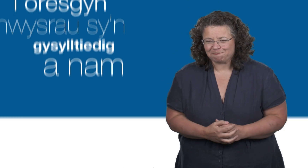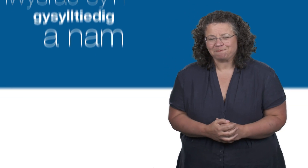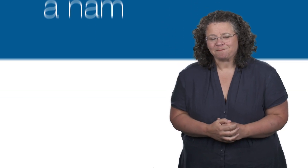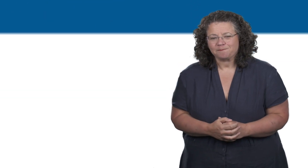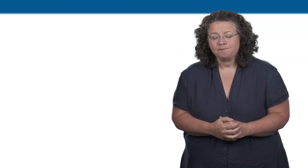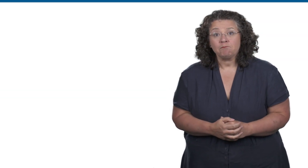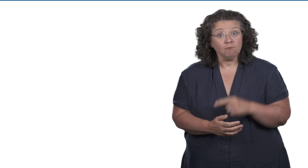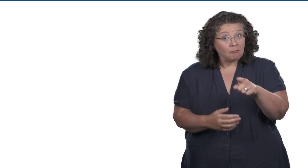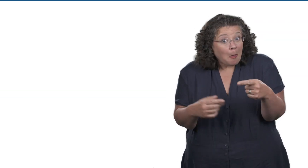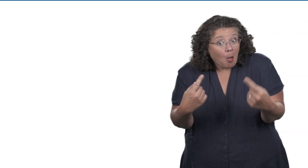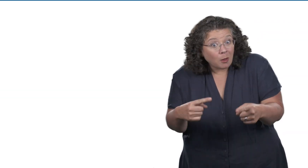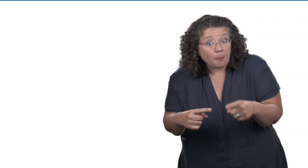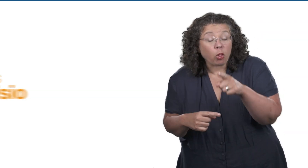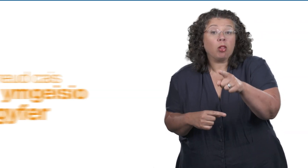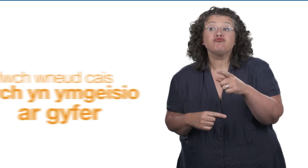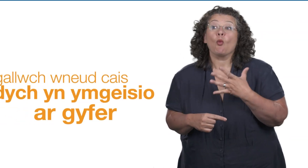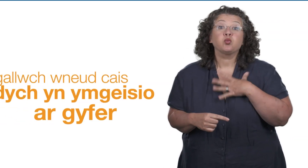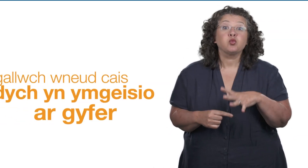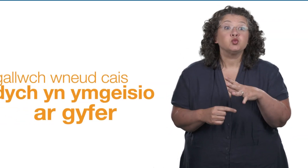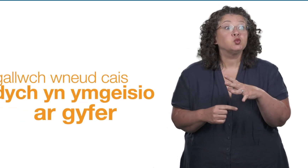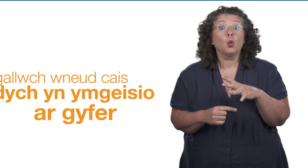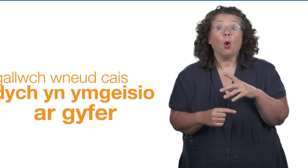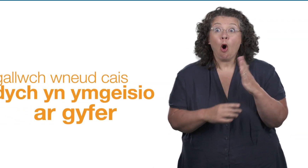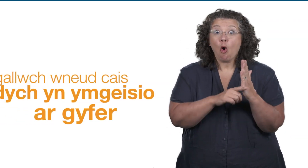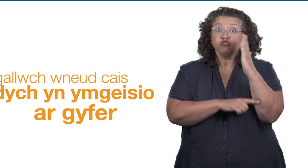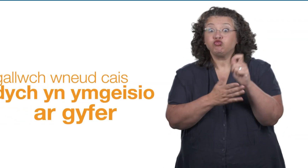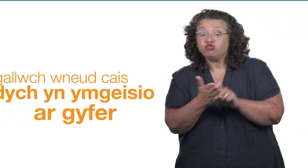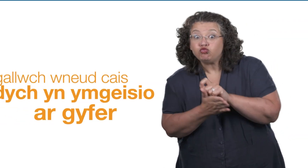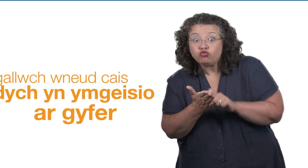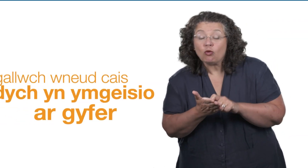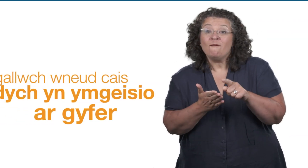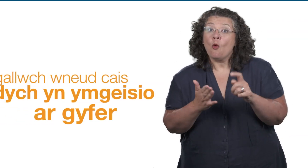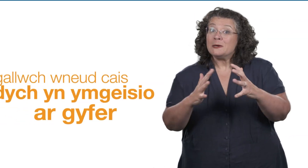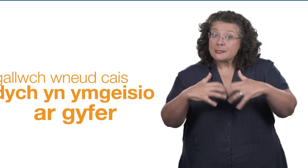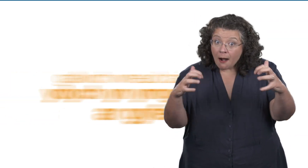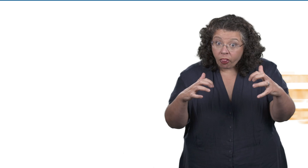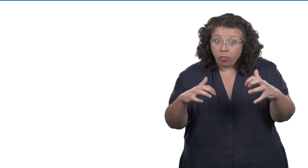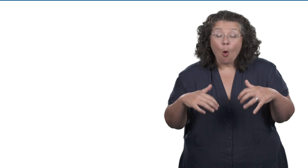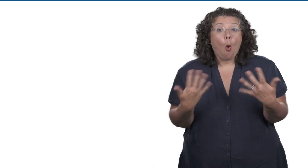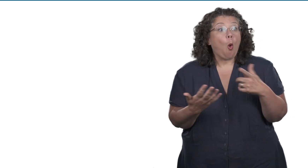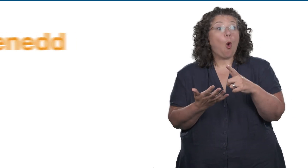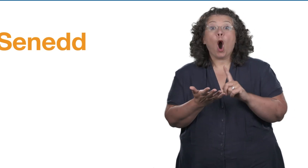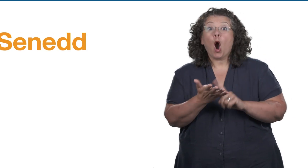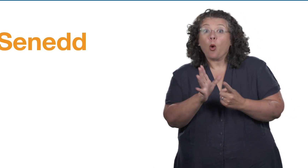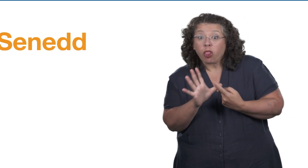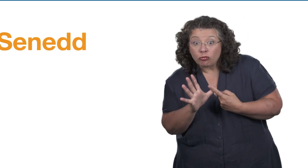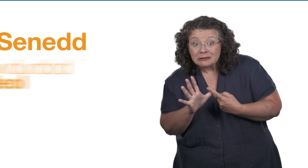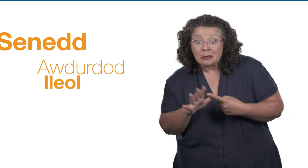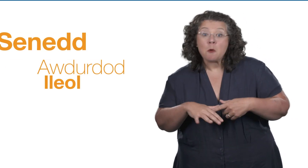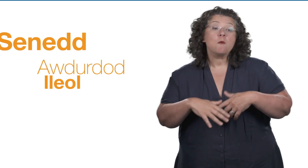Rydych yn gymwys p'na ydych yn bwriadu sefyll dros y Senedd, awdurdod lleol, megis